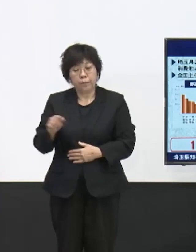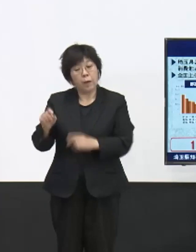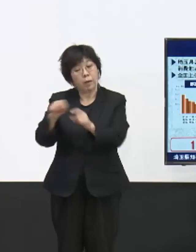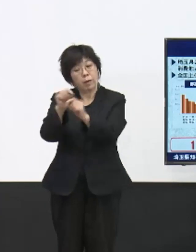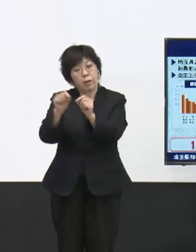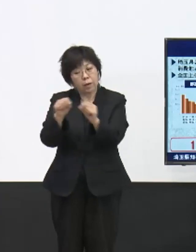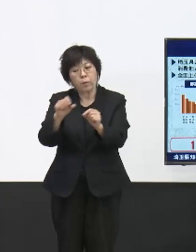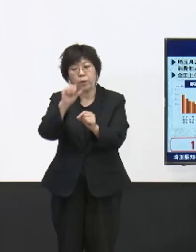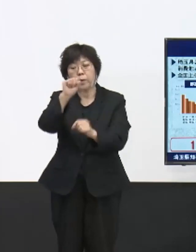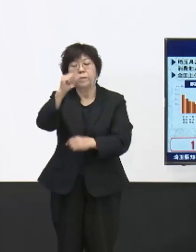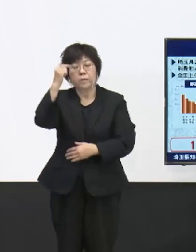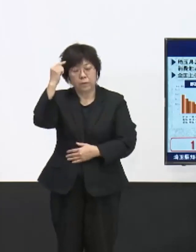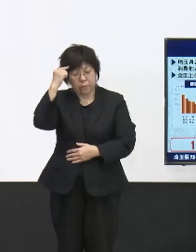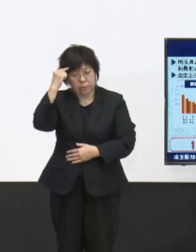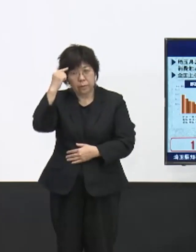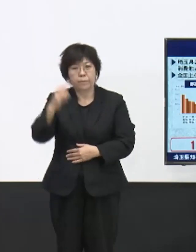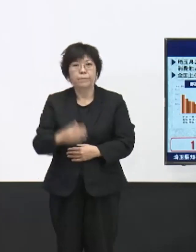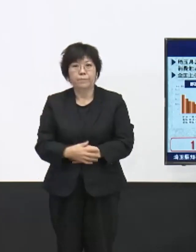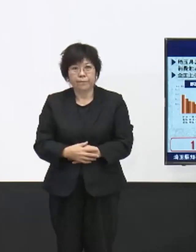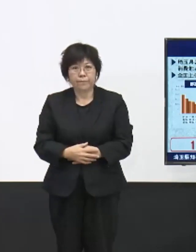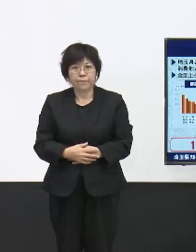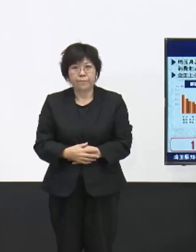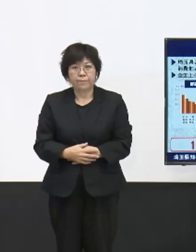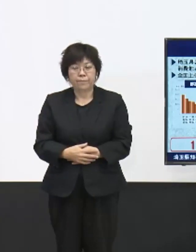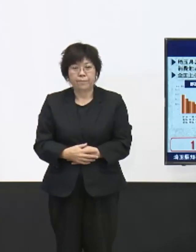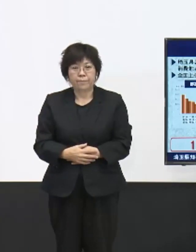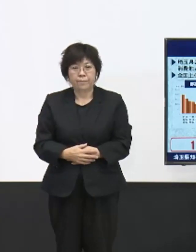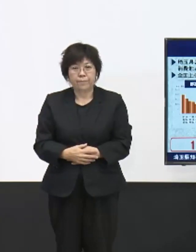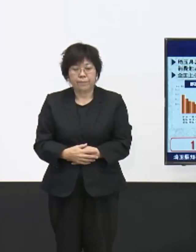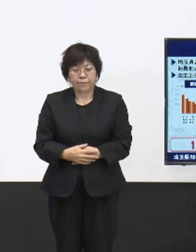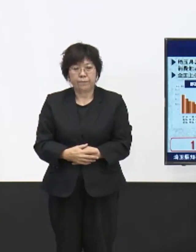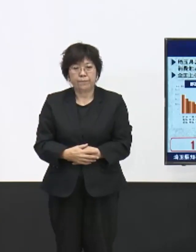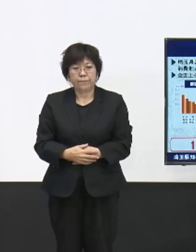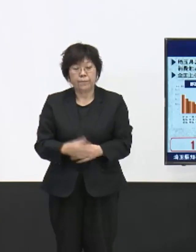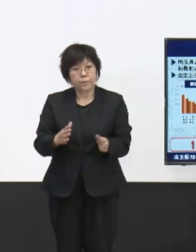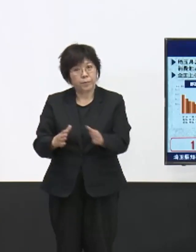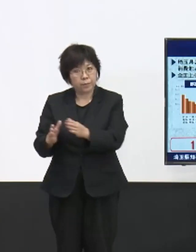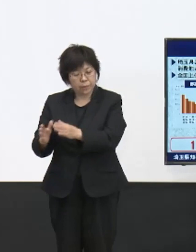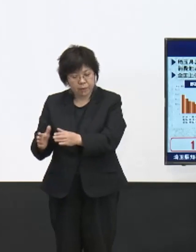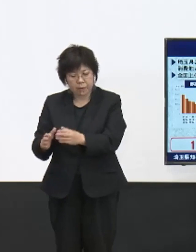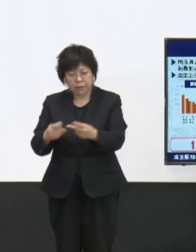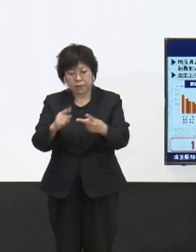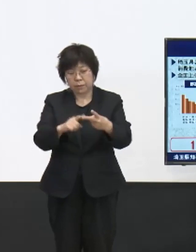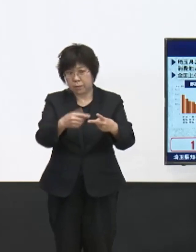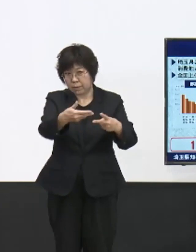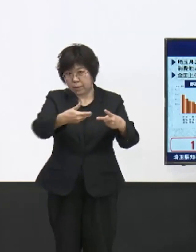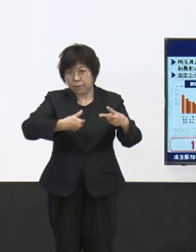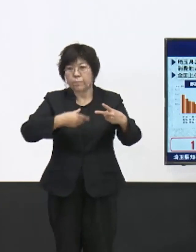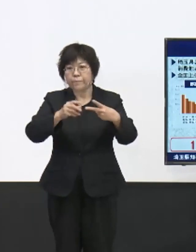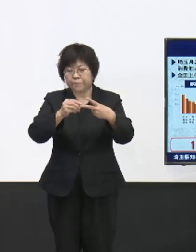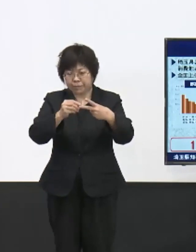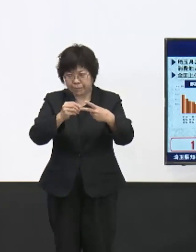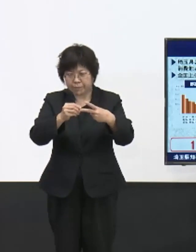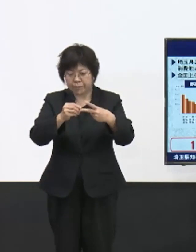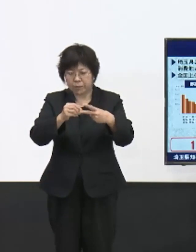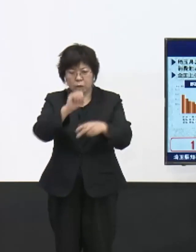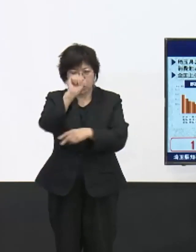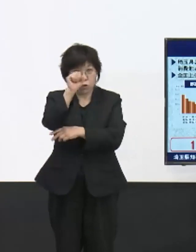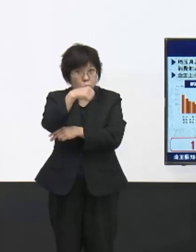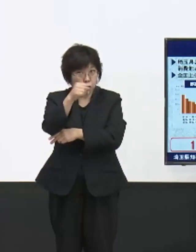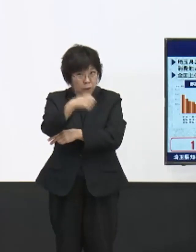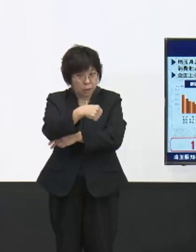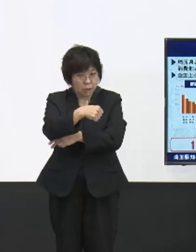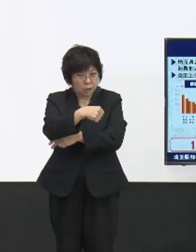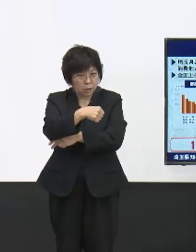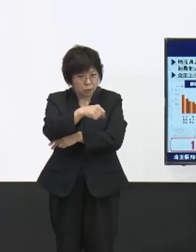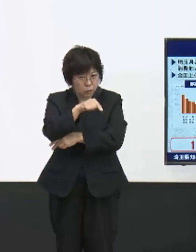として見れば盛り上がったんだというふうに考えています。から2つ目の、これは衆議院選の方です